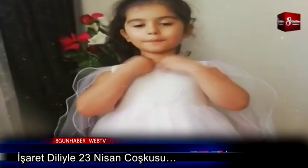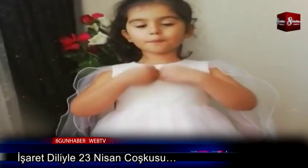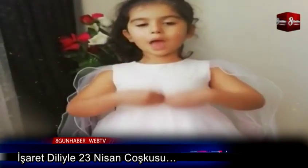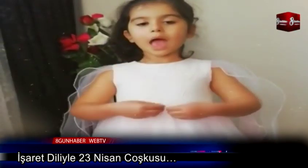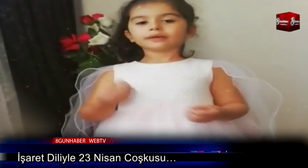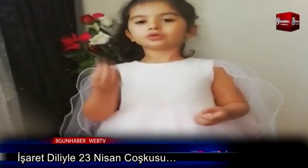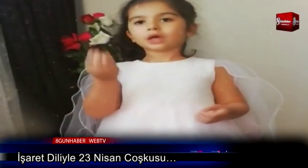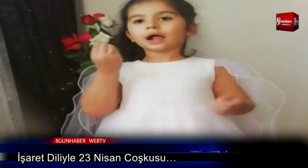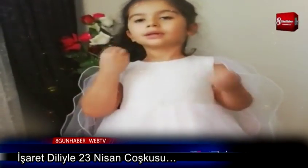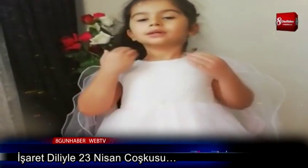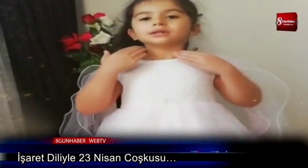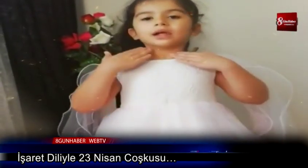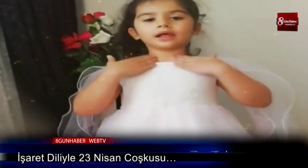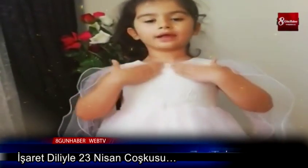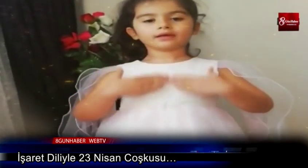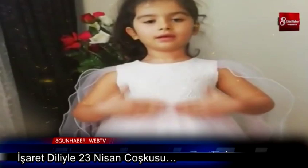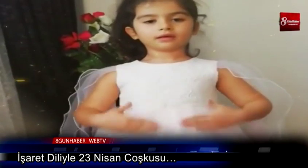giyelim en güzel giysileri.